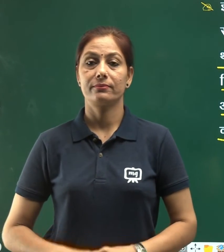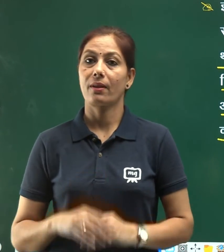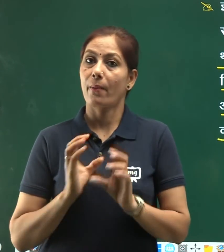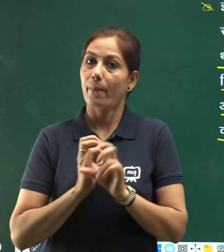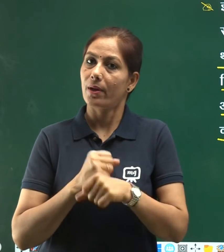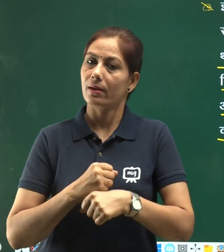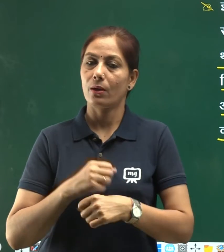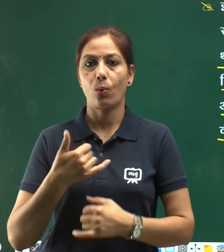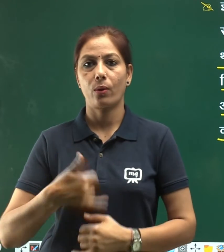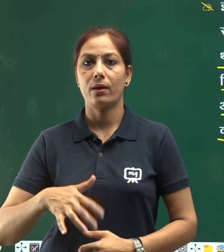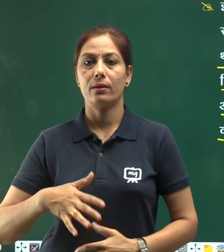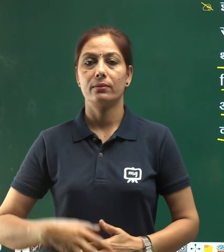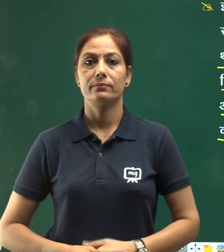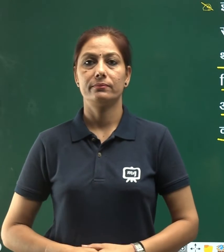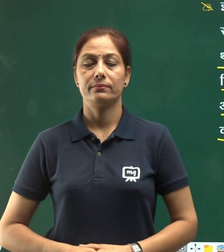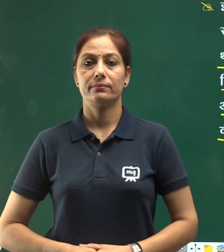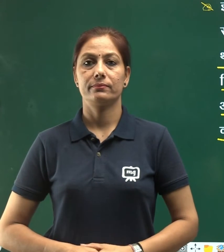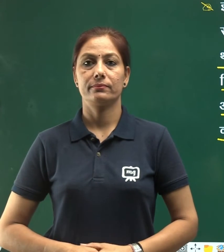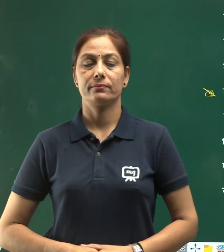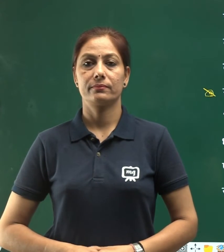शूट हो गया।